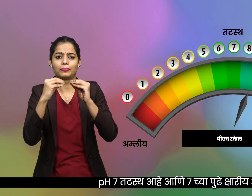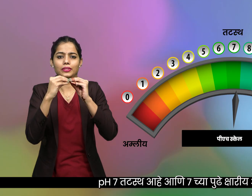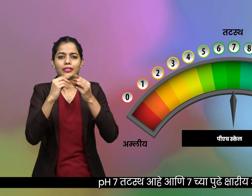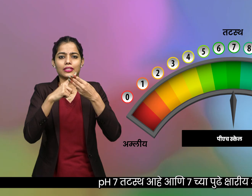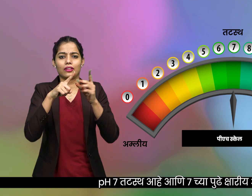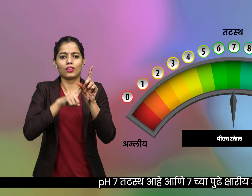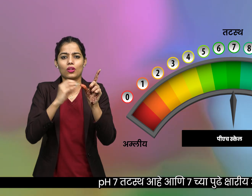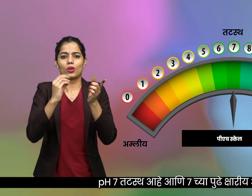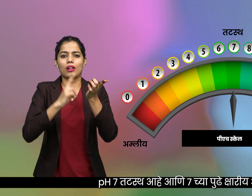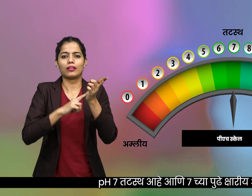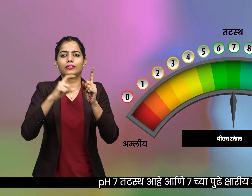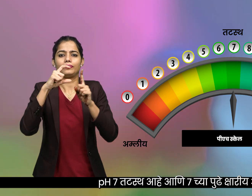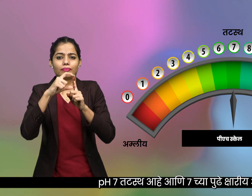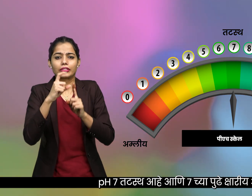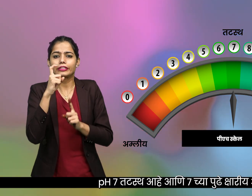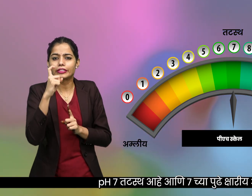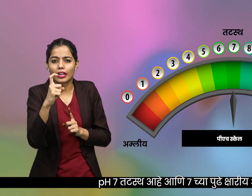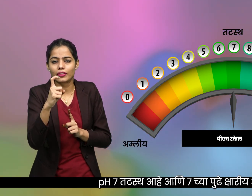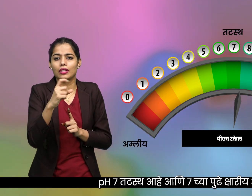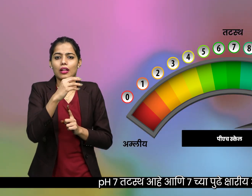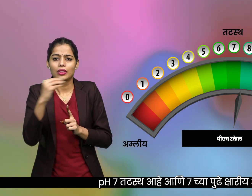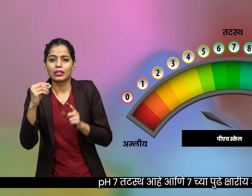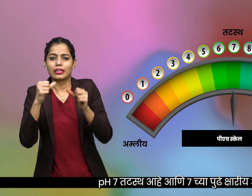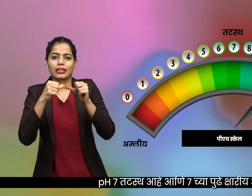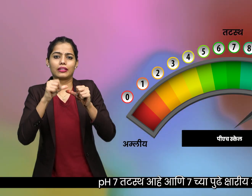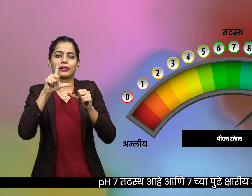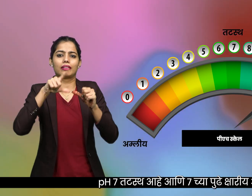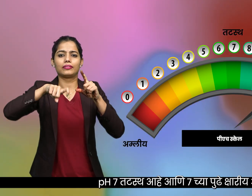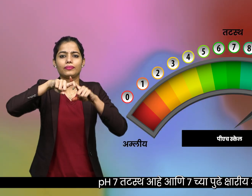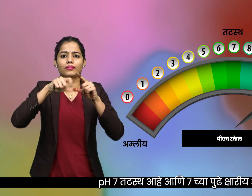pH 7 तटस्थ आहे आणि 7च्या पुढे क्षारीय आहे.